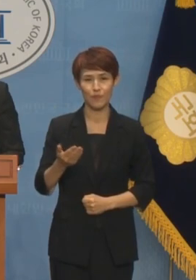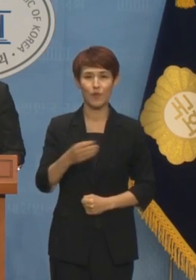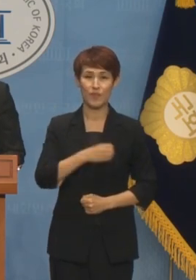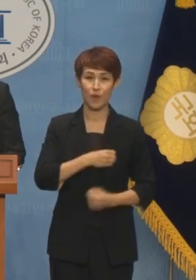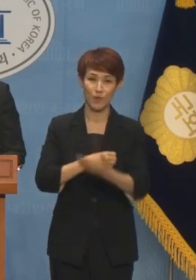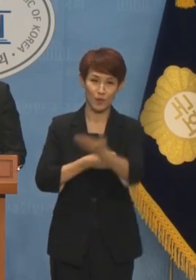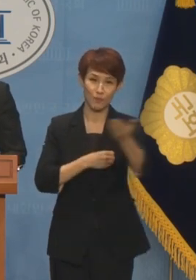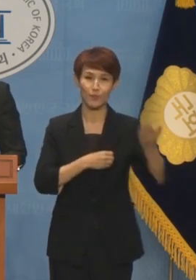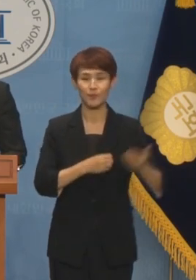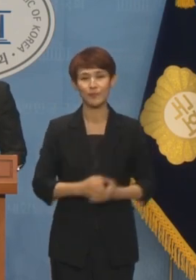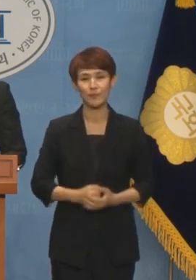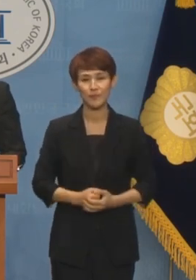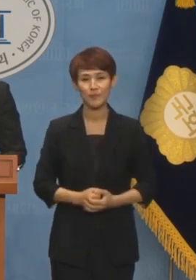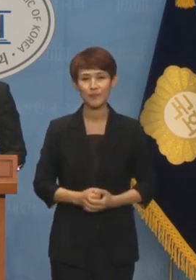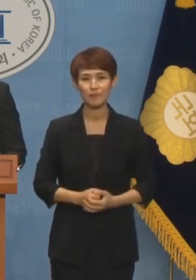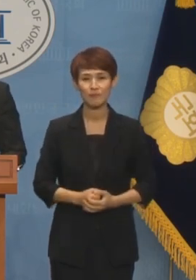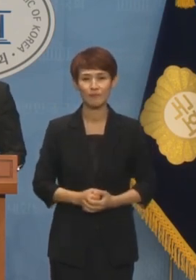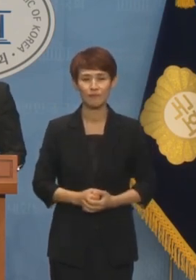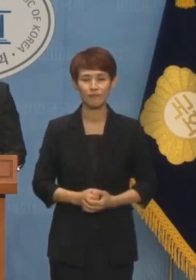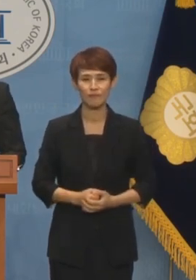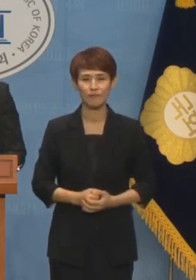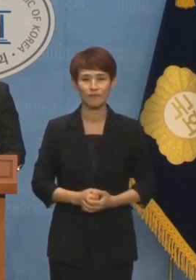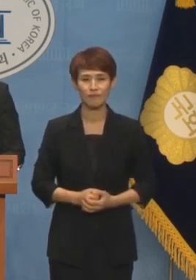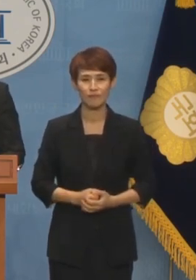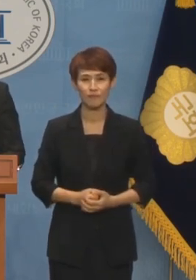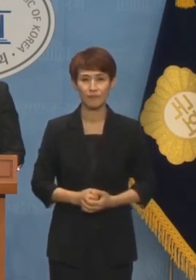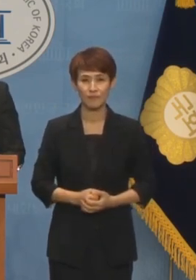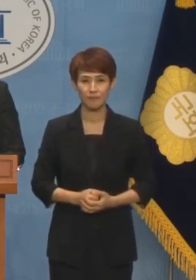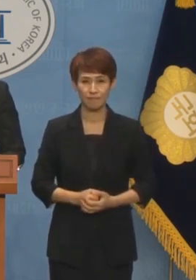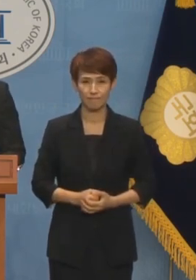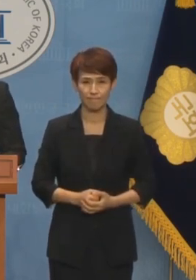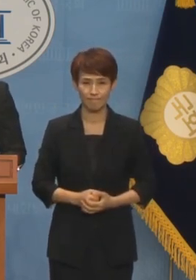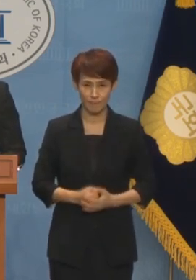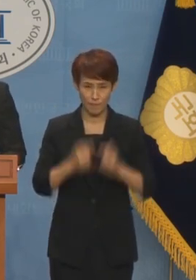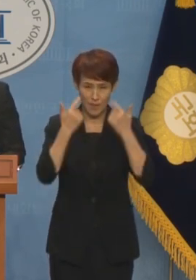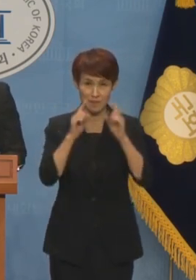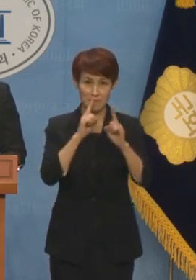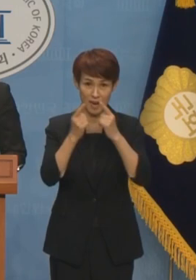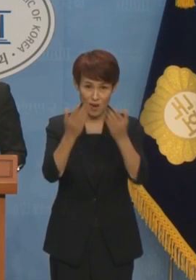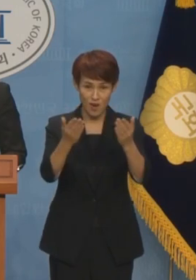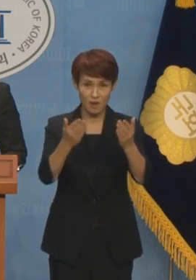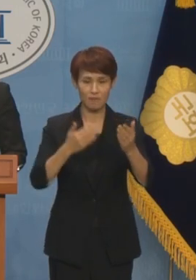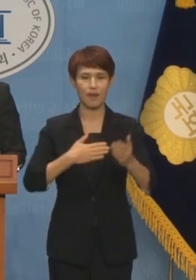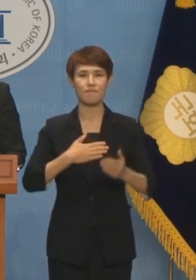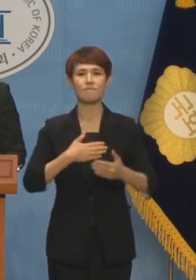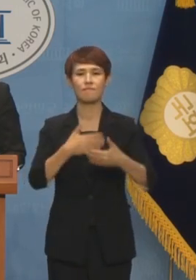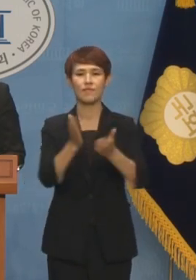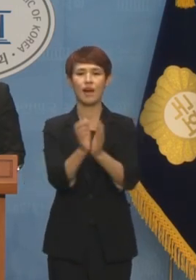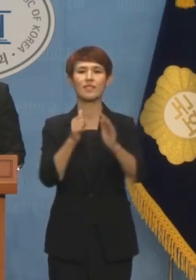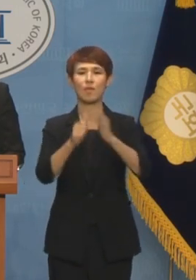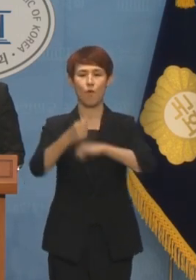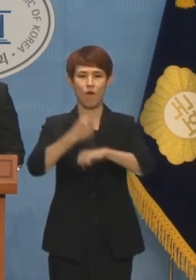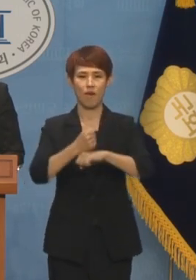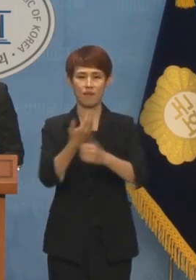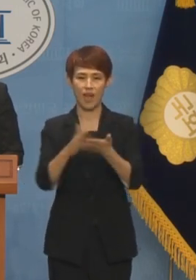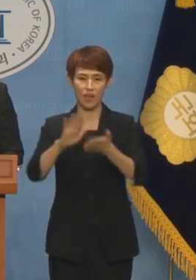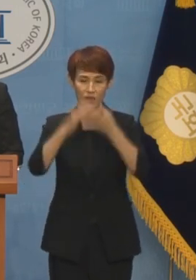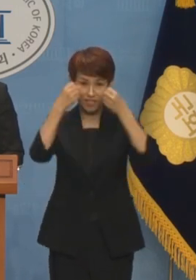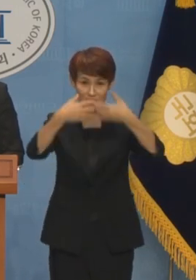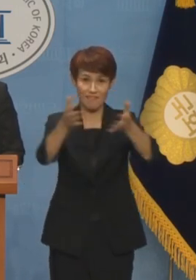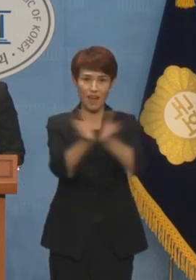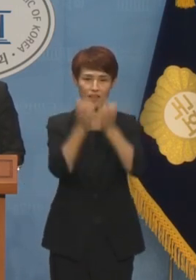당원 동지 여러분, 단도직입적으로 말씀드립니다. 저 이기인 당대표가 되어 개혁신당의 전성기를